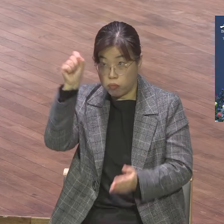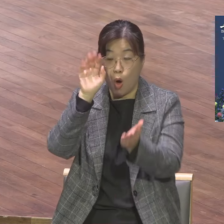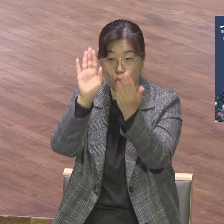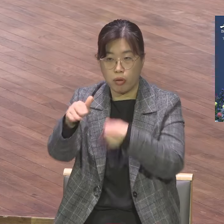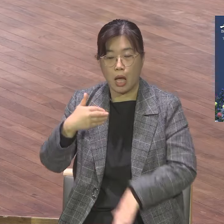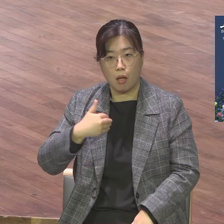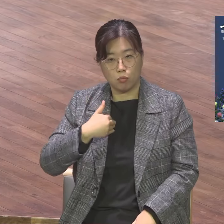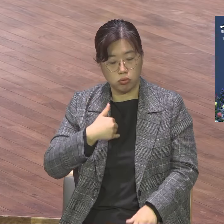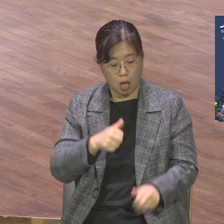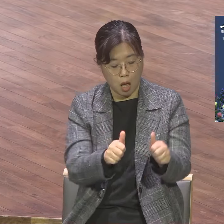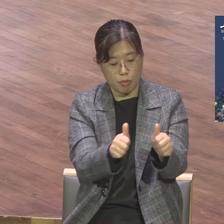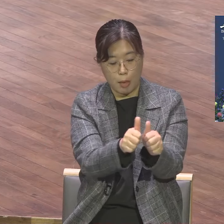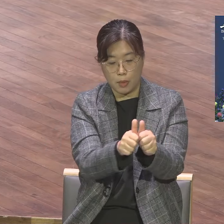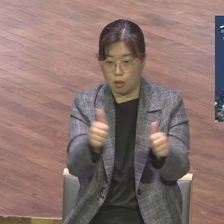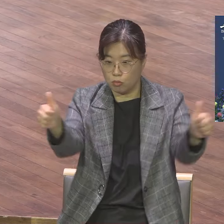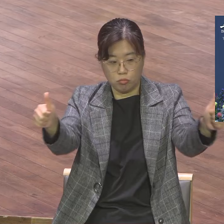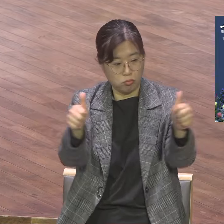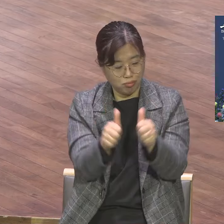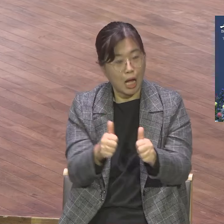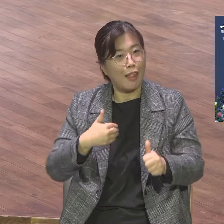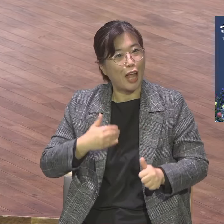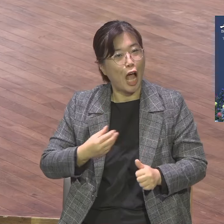왜 차별하느냐.